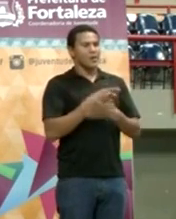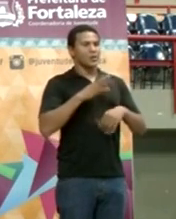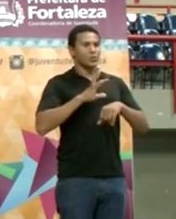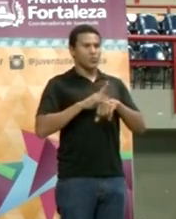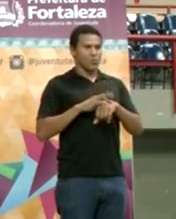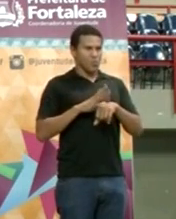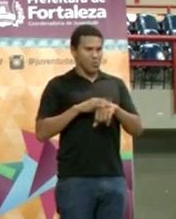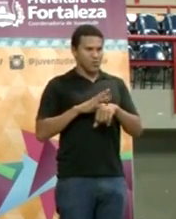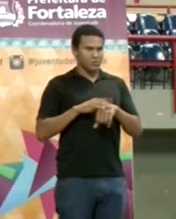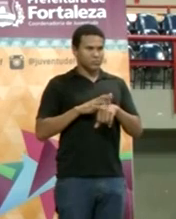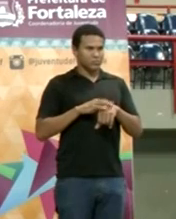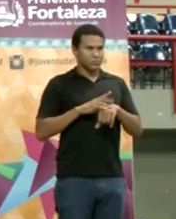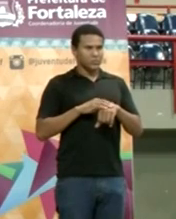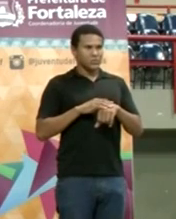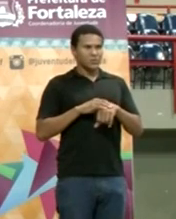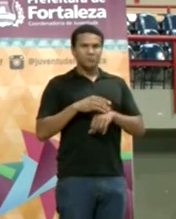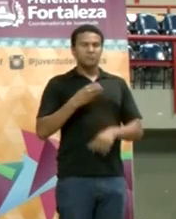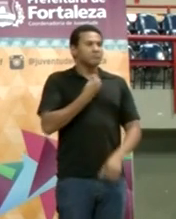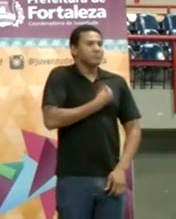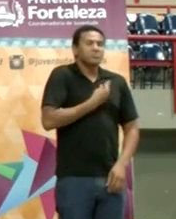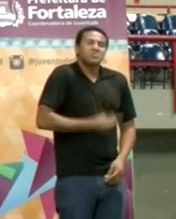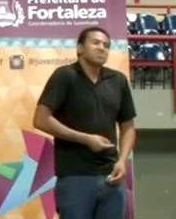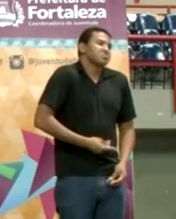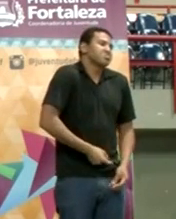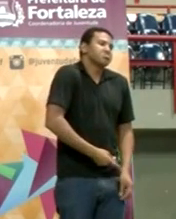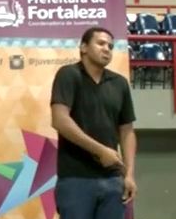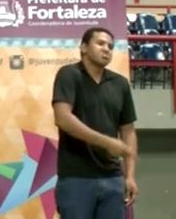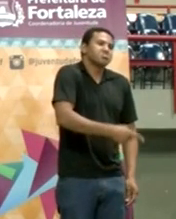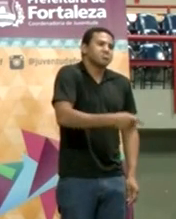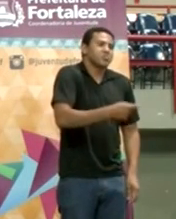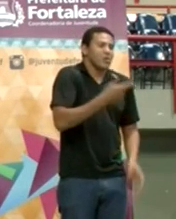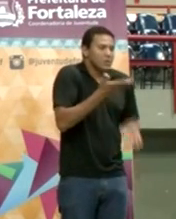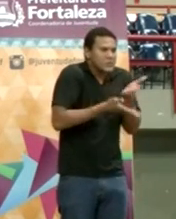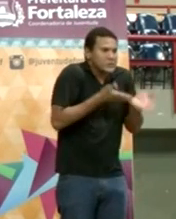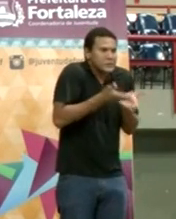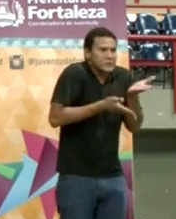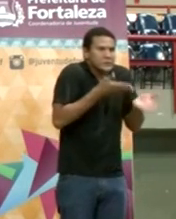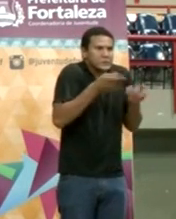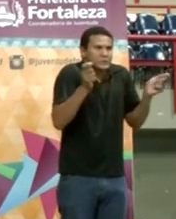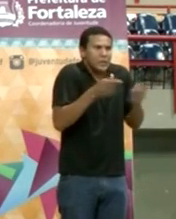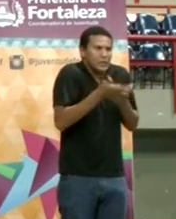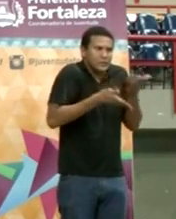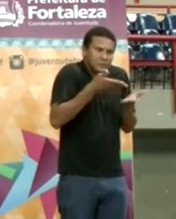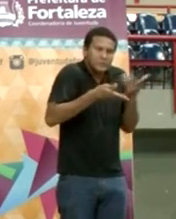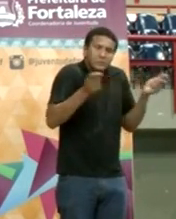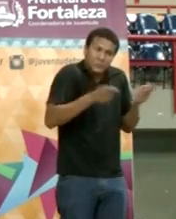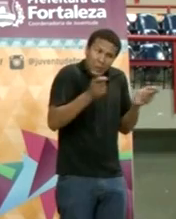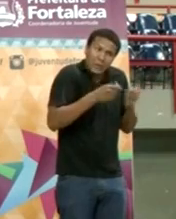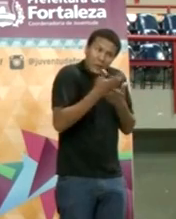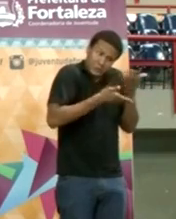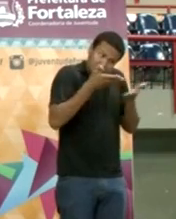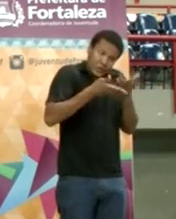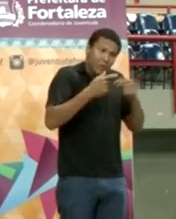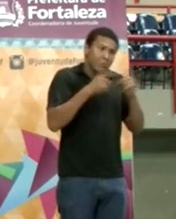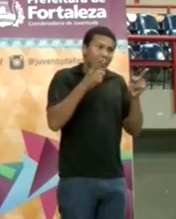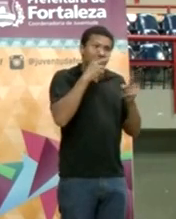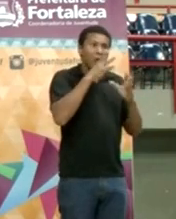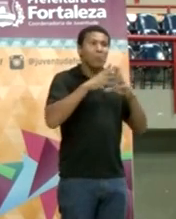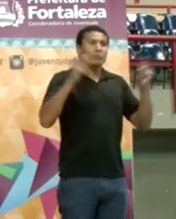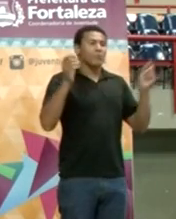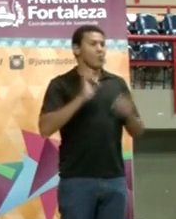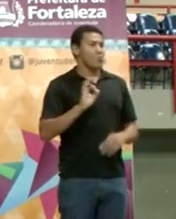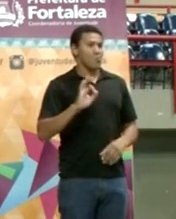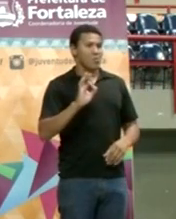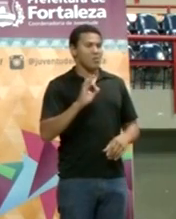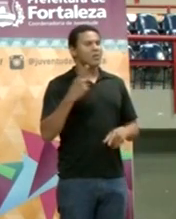doença crônica? É aquela doença que você trata, mas não resolve. Mas não vai levar mais os indivíduos à morte. Mas aqui, por que esse médico